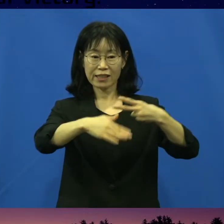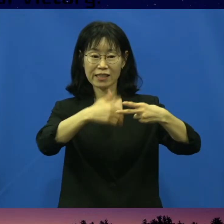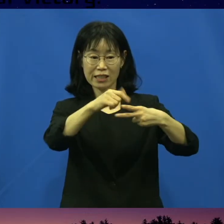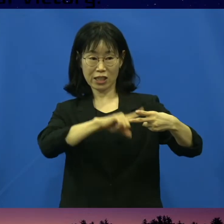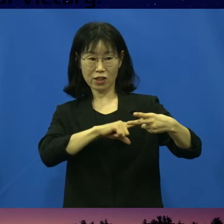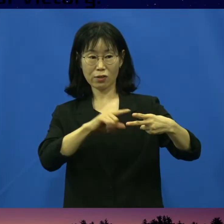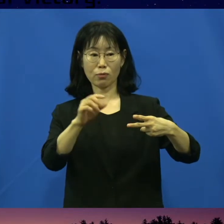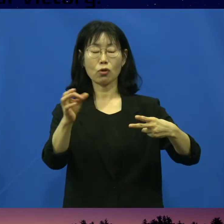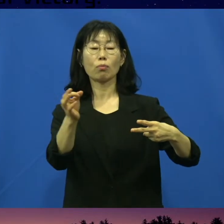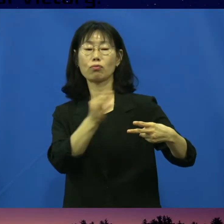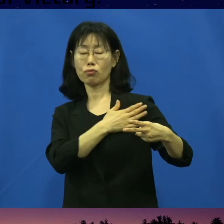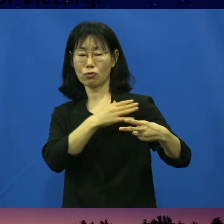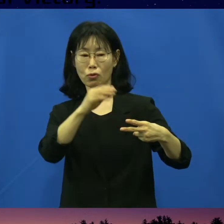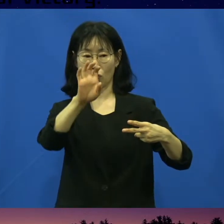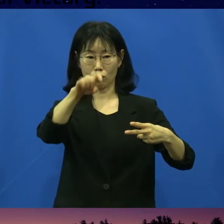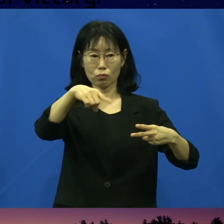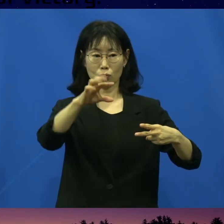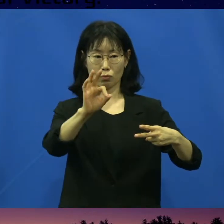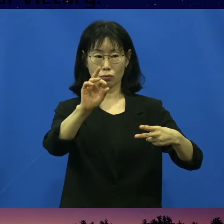종교.